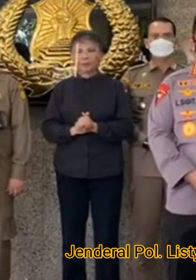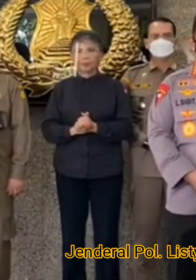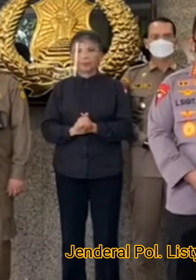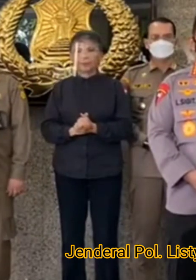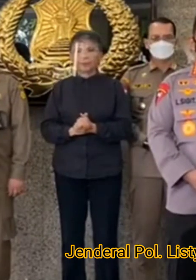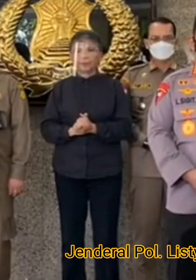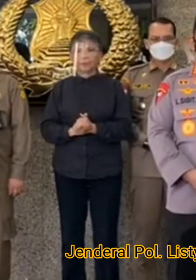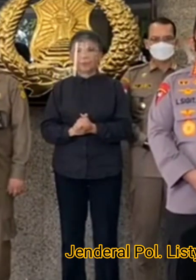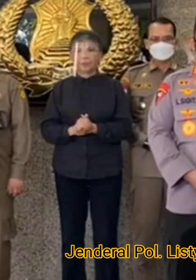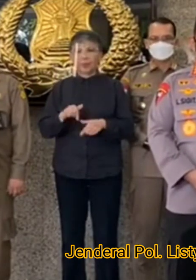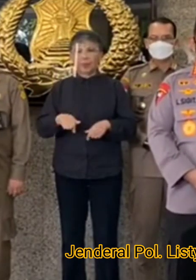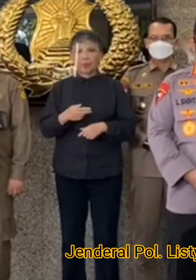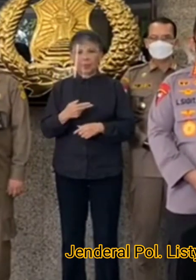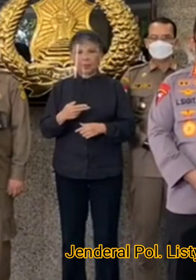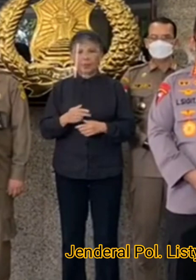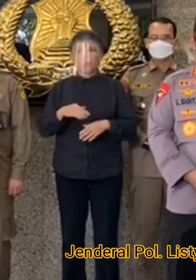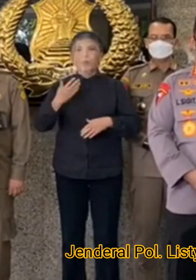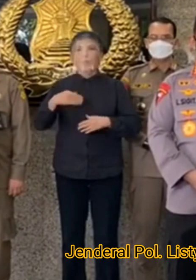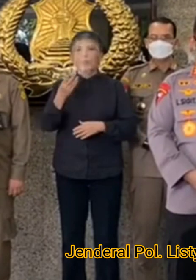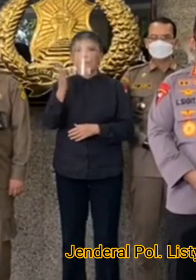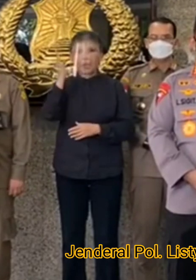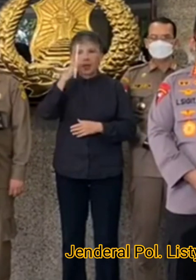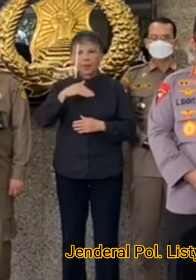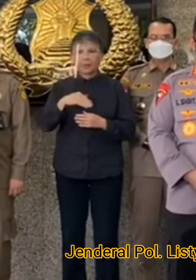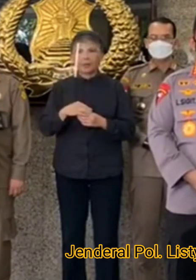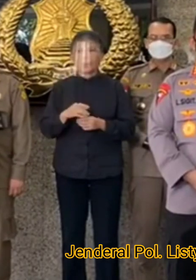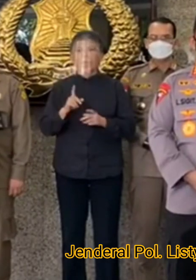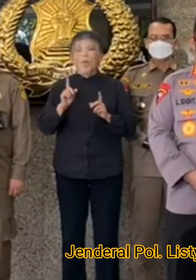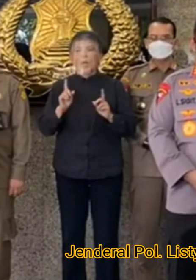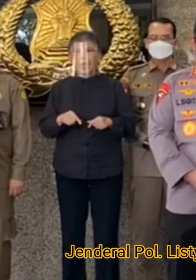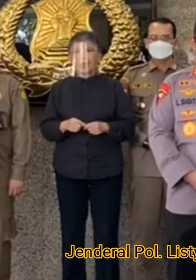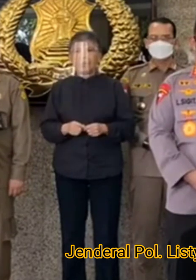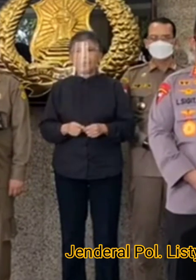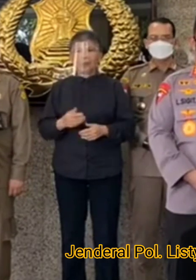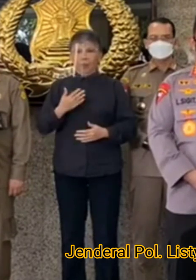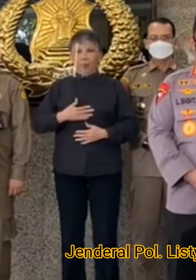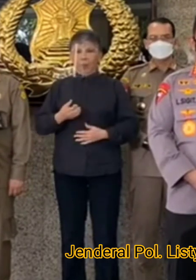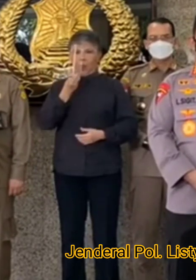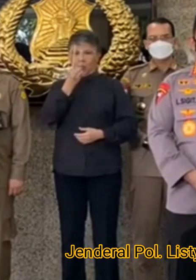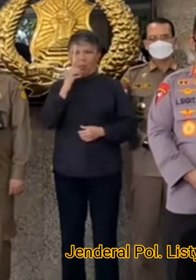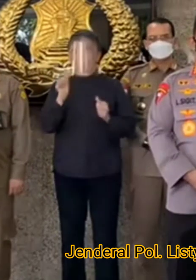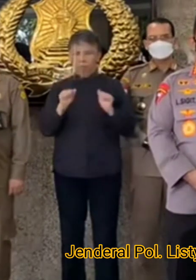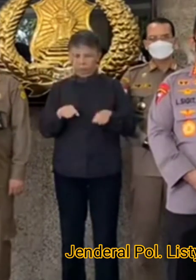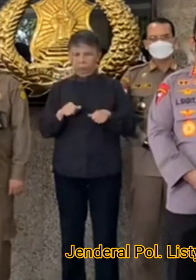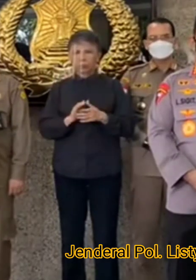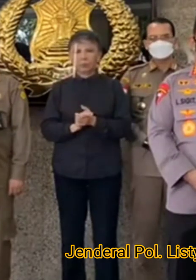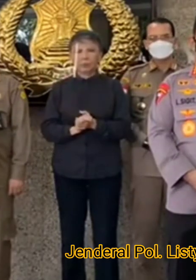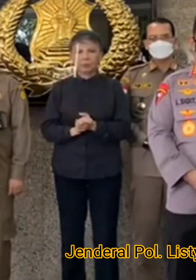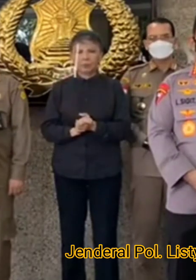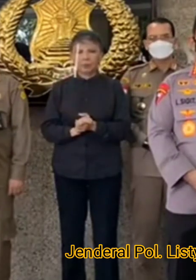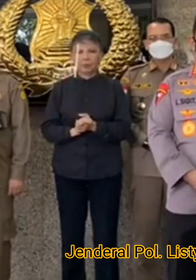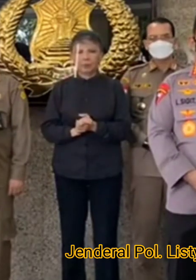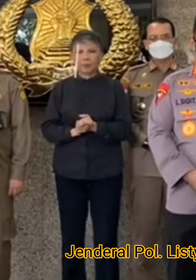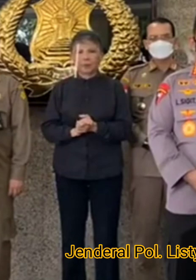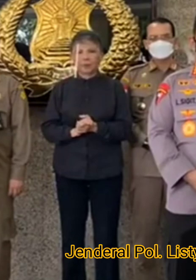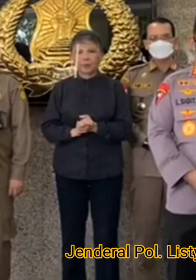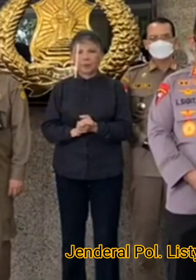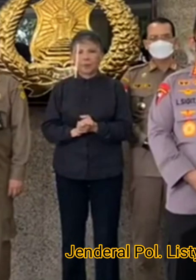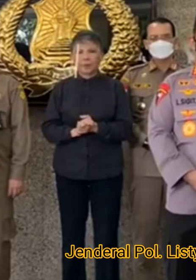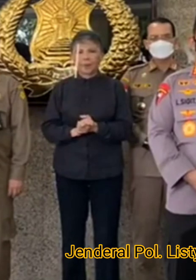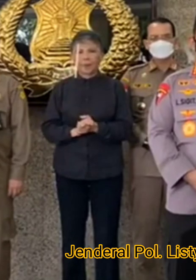yang setiap hari tentunya harus dipenuhi sebagai dengan